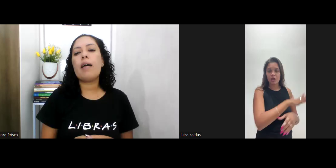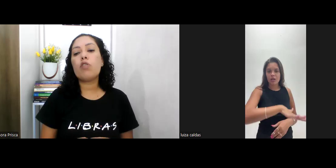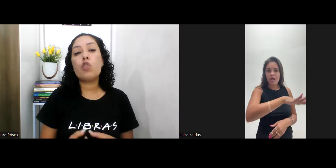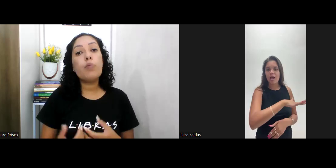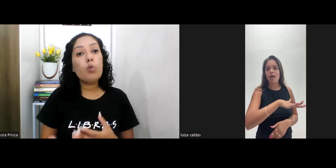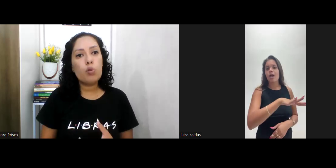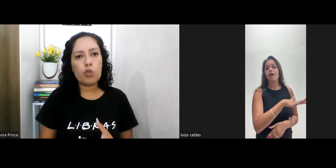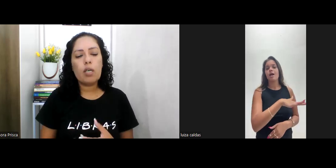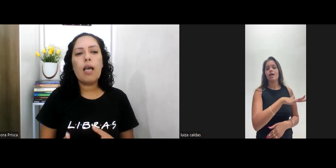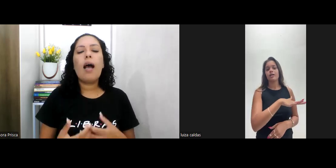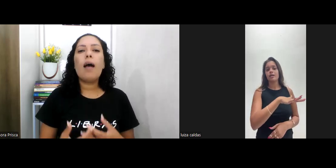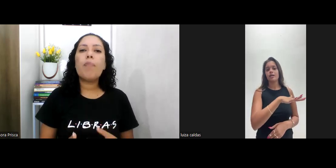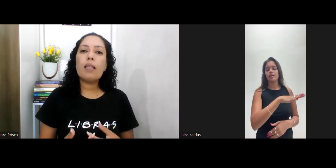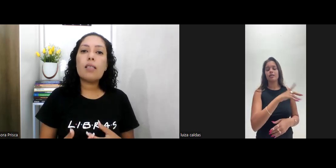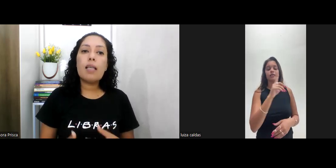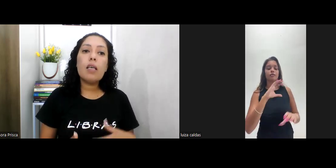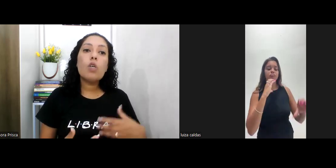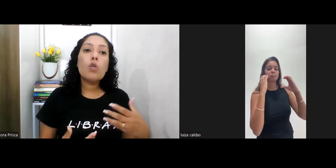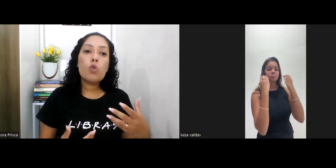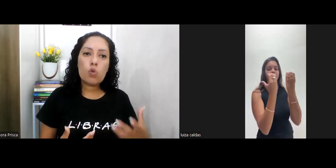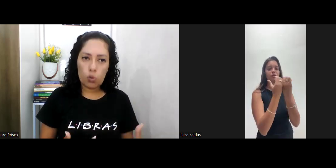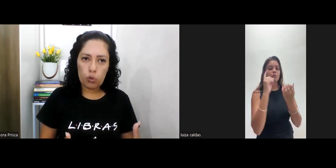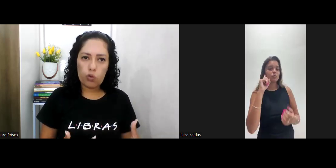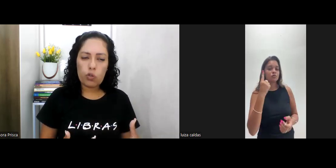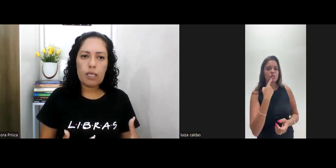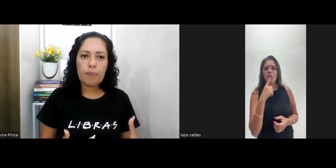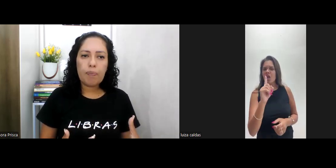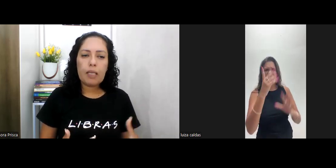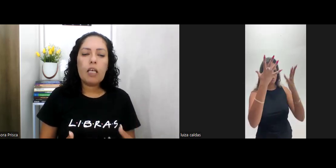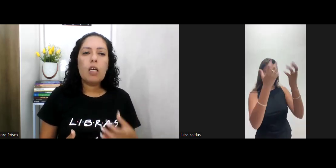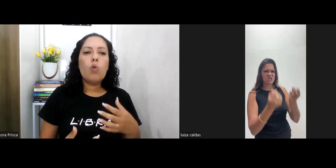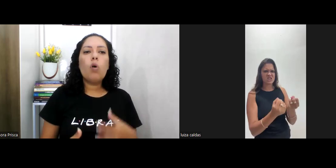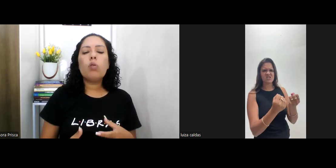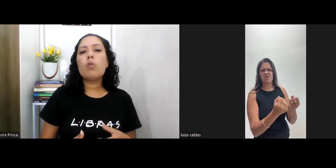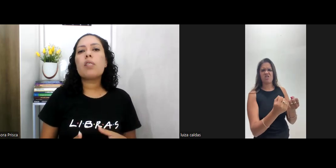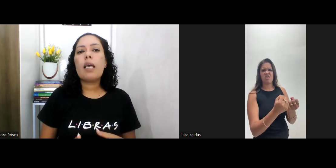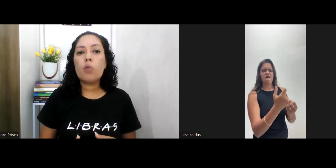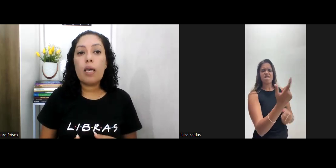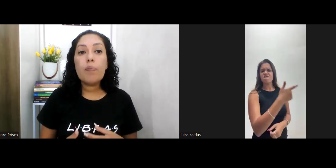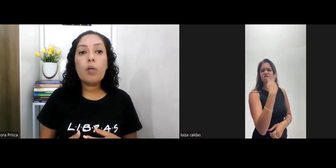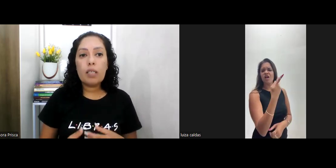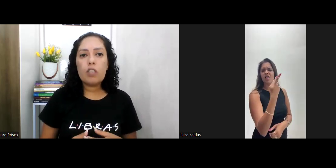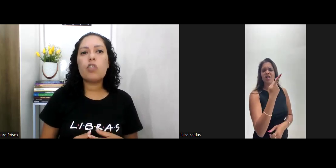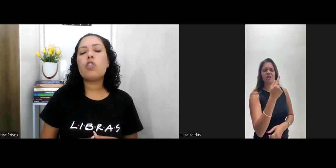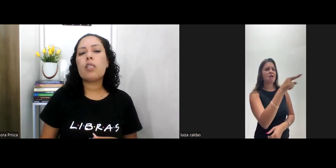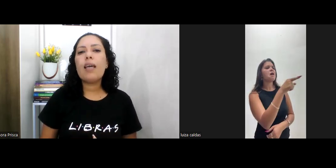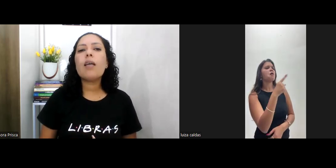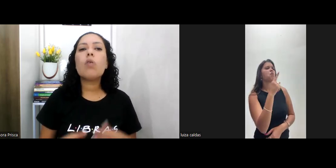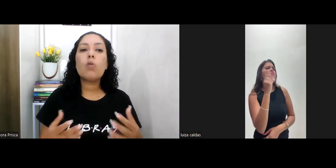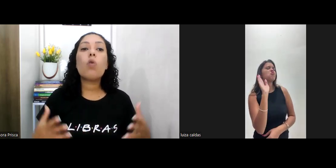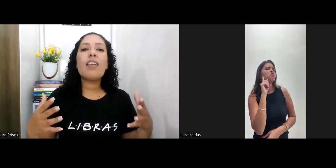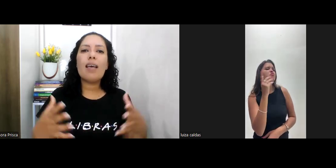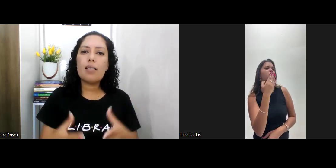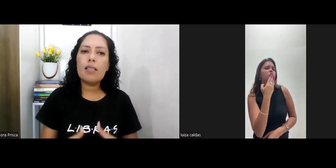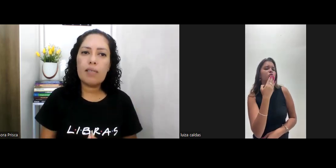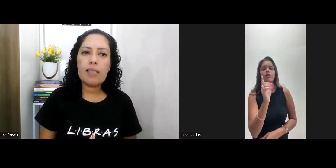serem chamados de mudos, apenas de surdos. Um outro conceito que é importante a gente ter